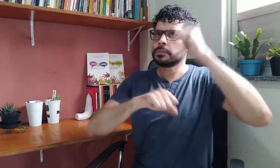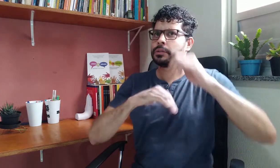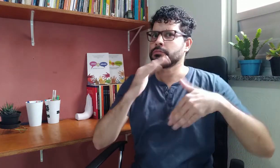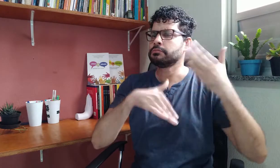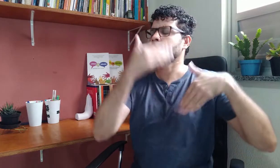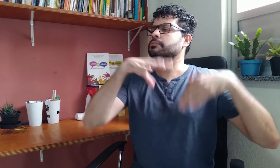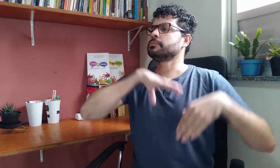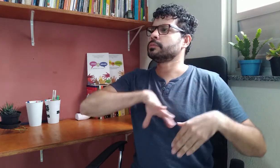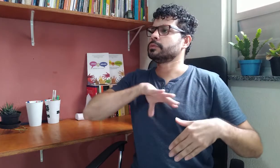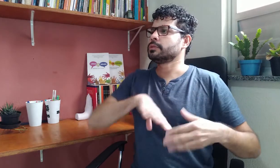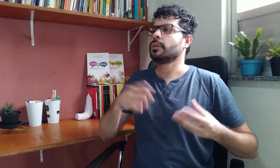pelos surdos?